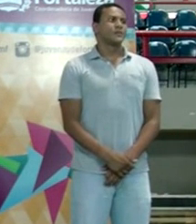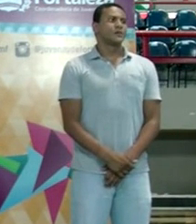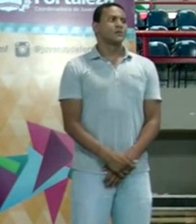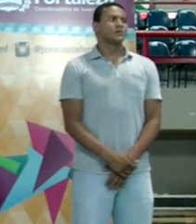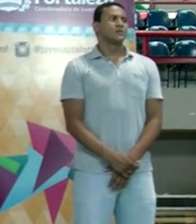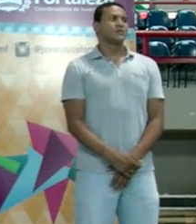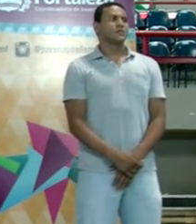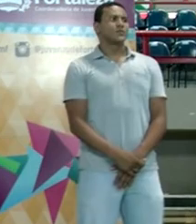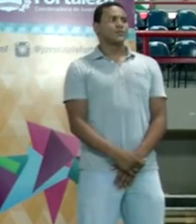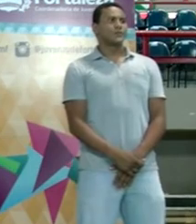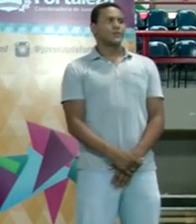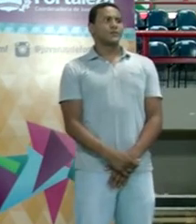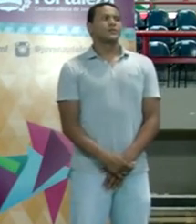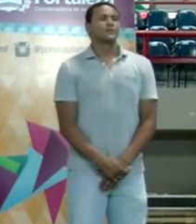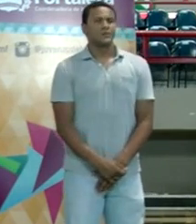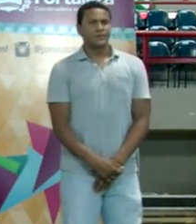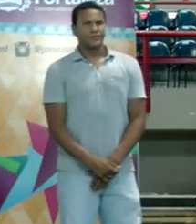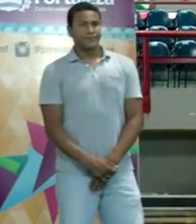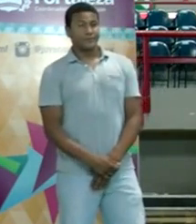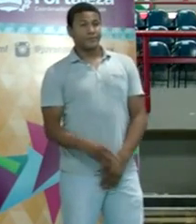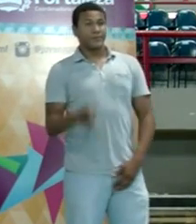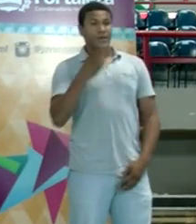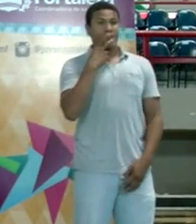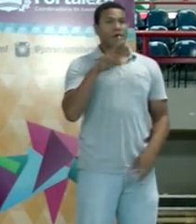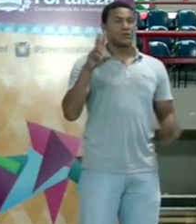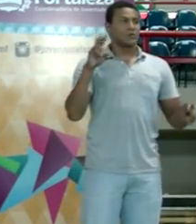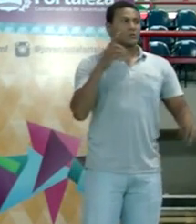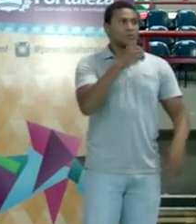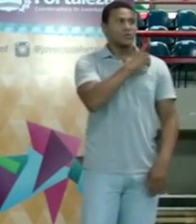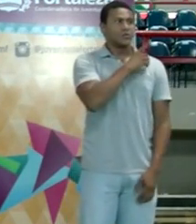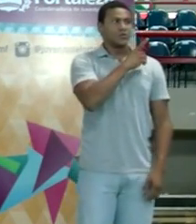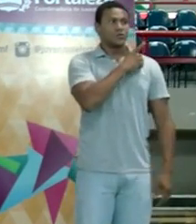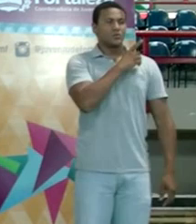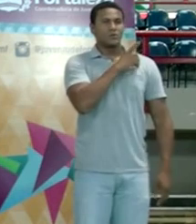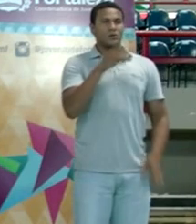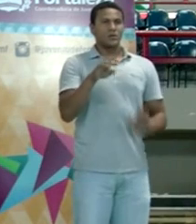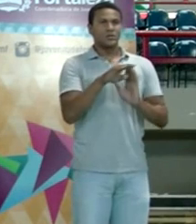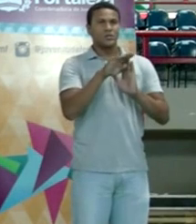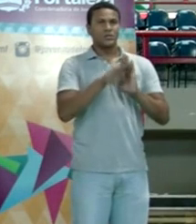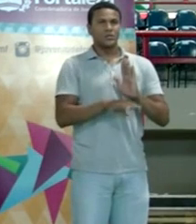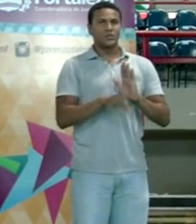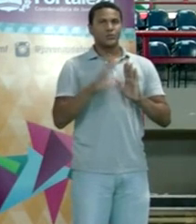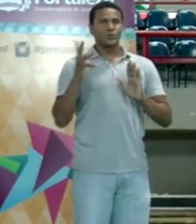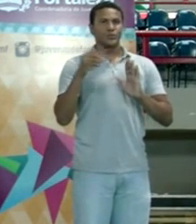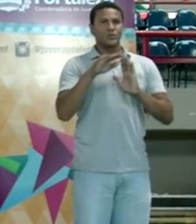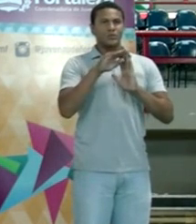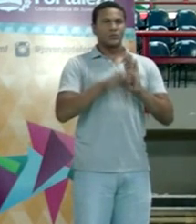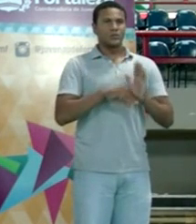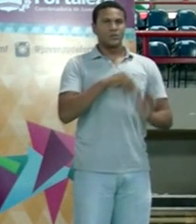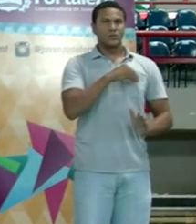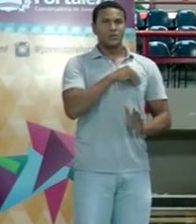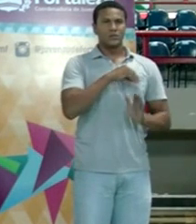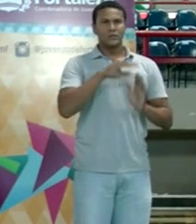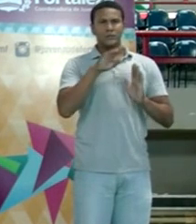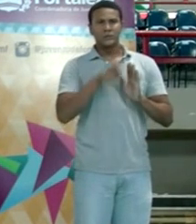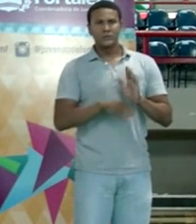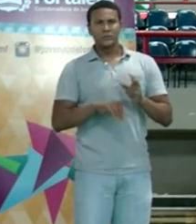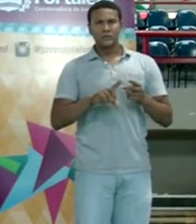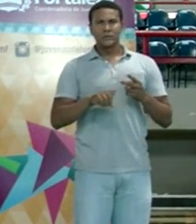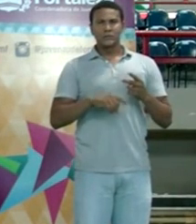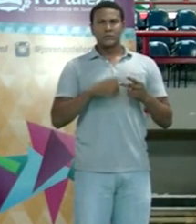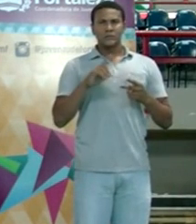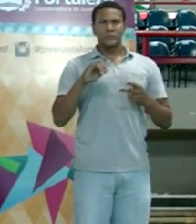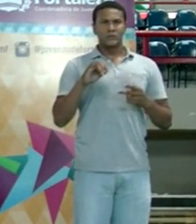Falando aqui sobre uma citação, das citações da Dilma. Dilma está diminuindo tudo, meu amigo. É salário dela, é ministério, dióxido